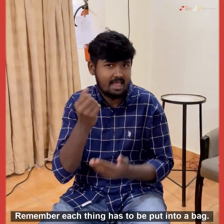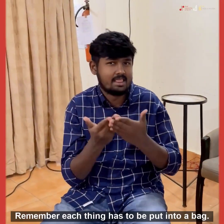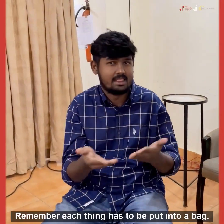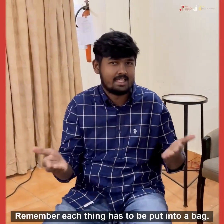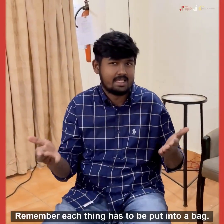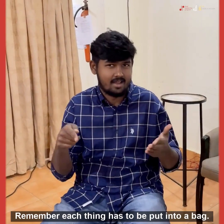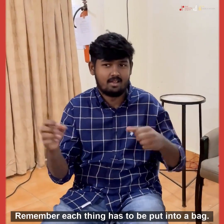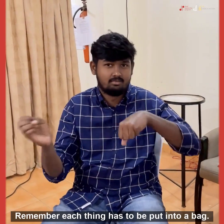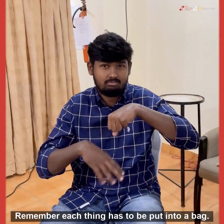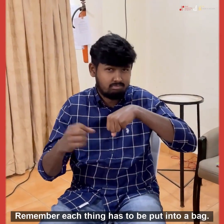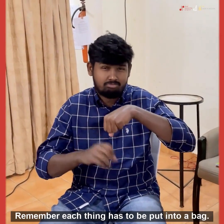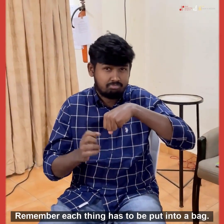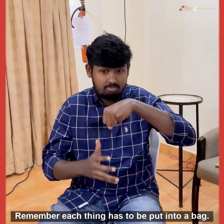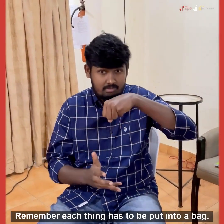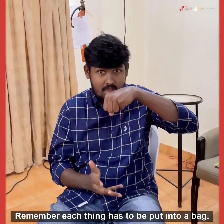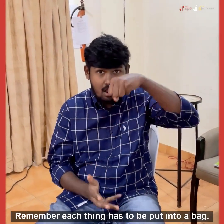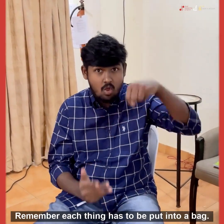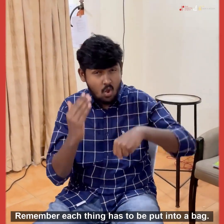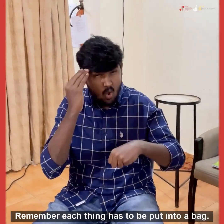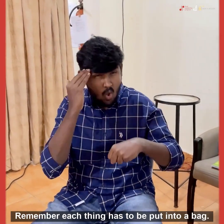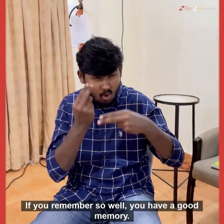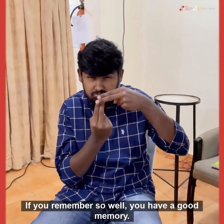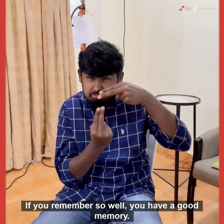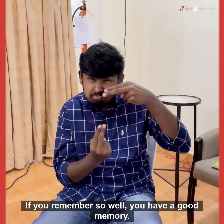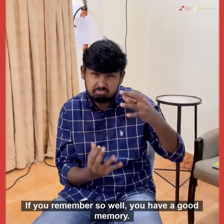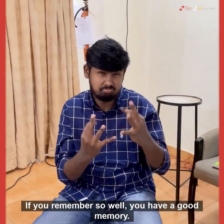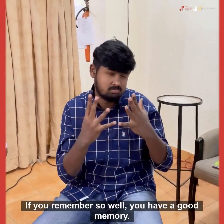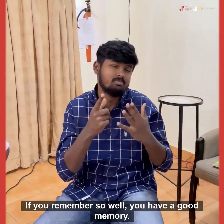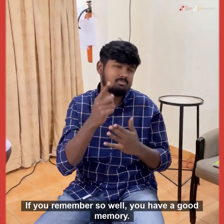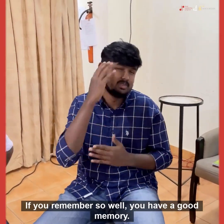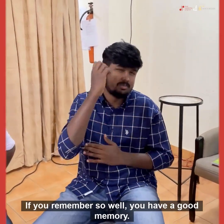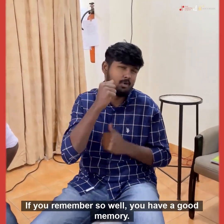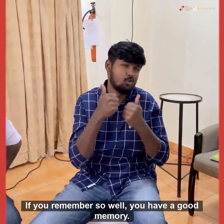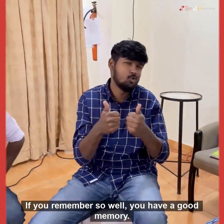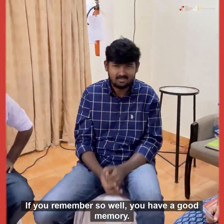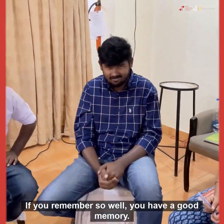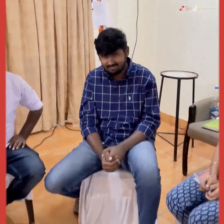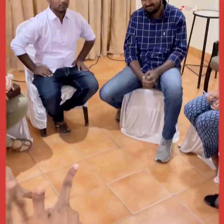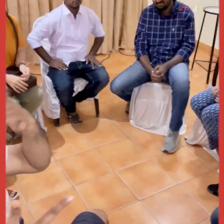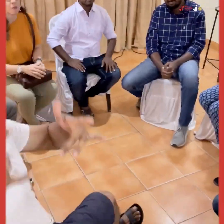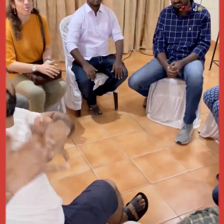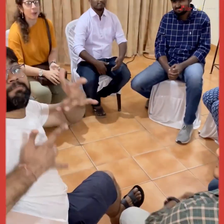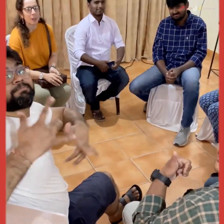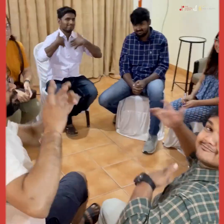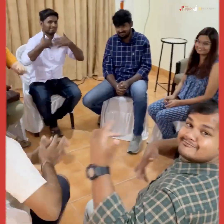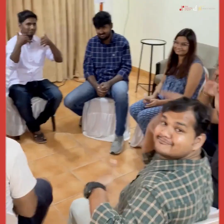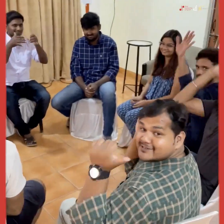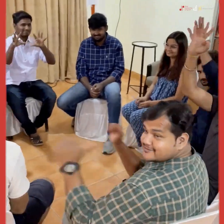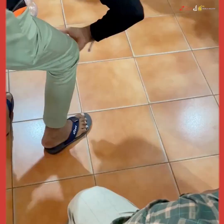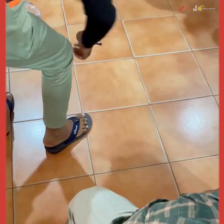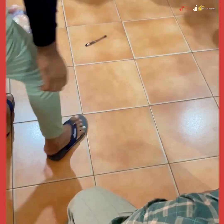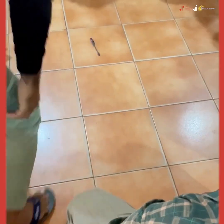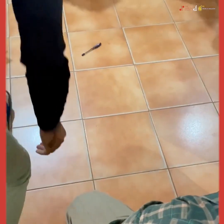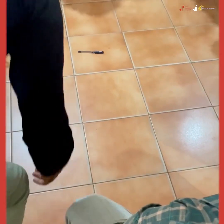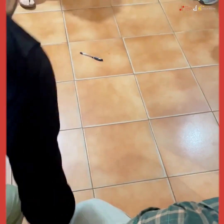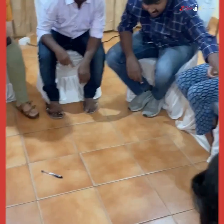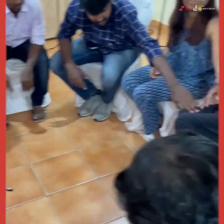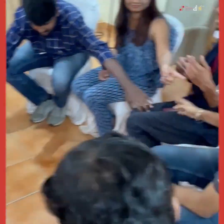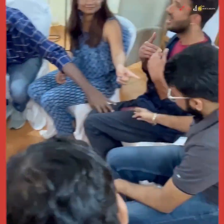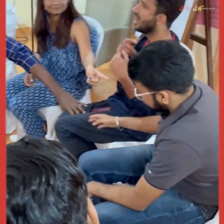अगर आपको याद रहेगा कि इस बैग में कितना सामान रखा हुआ है तो इसका मतलब आपकी बहुत ही याद रखने की क्षमता अच्छी है।